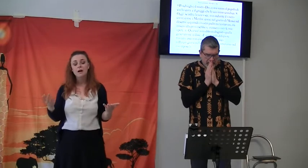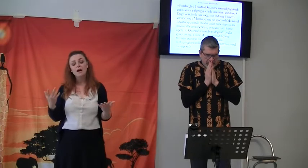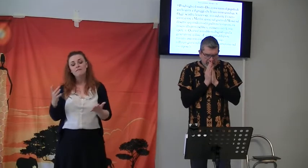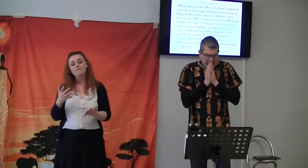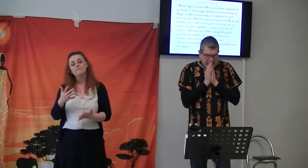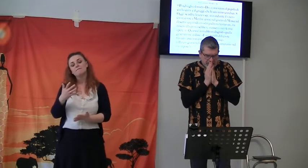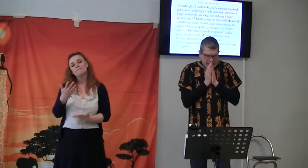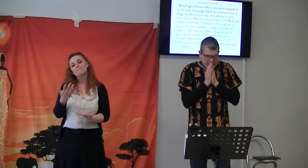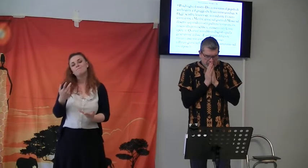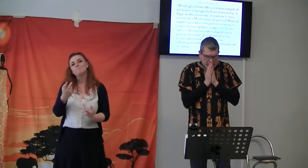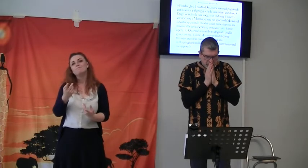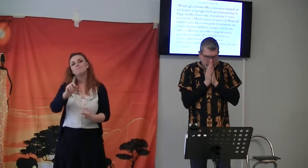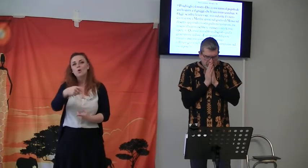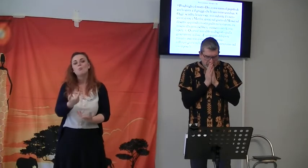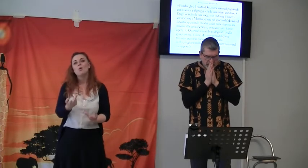Ecco perché